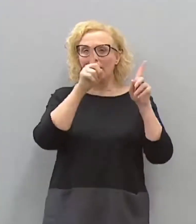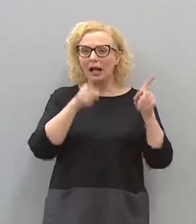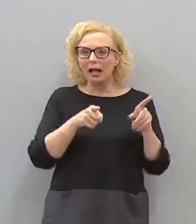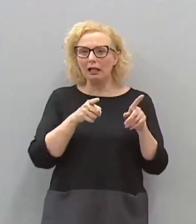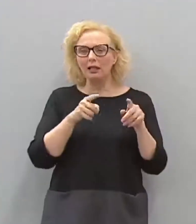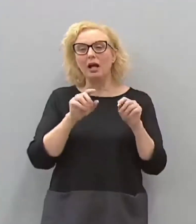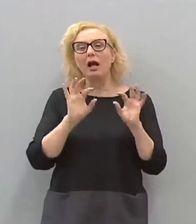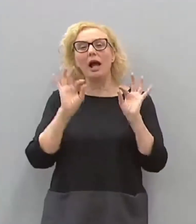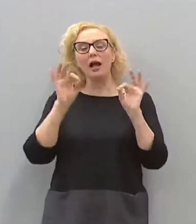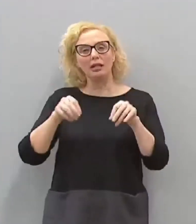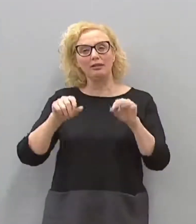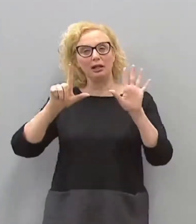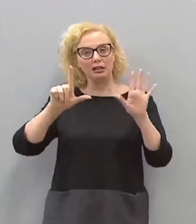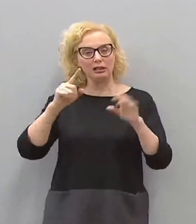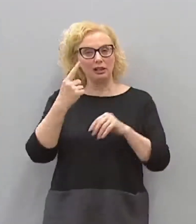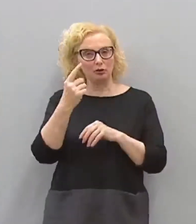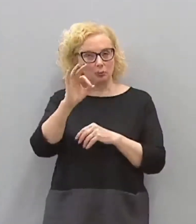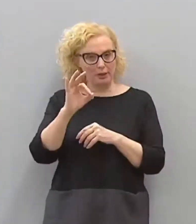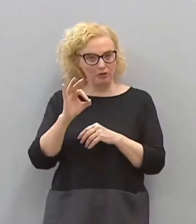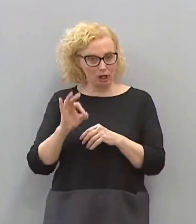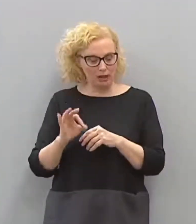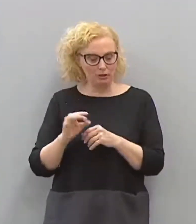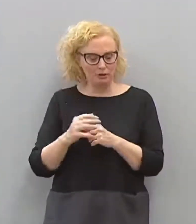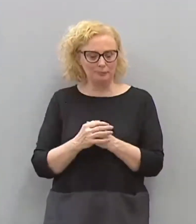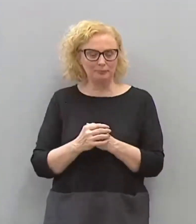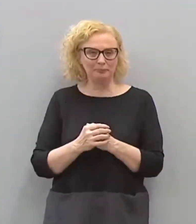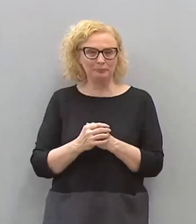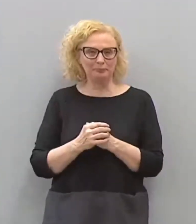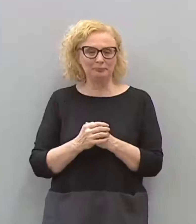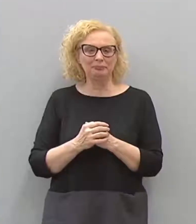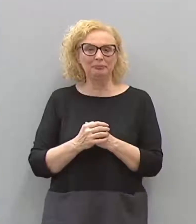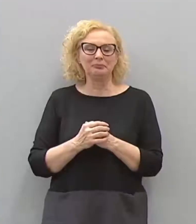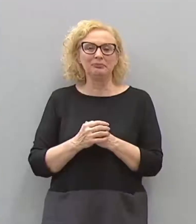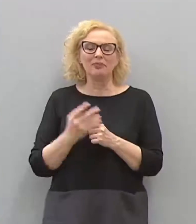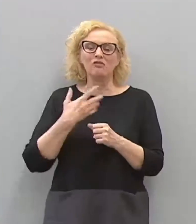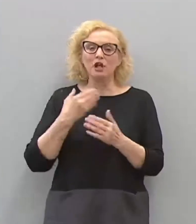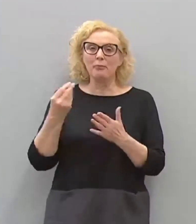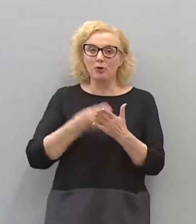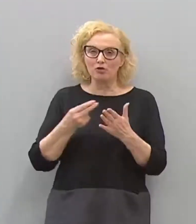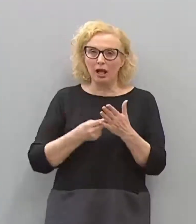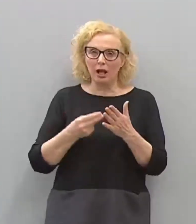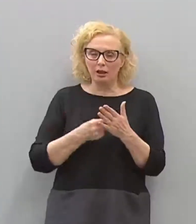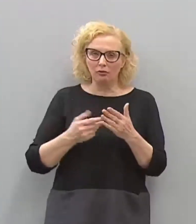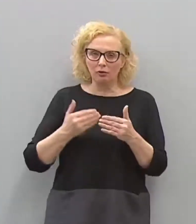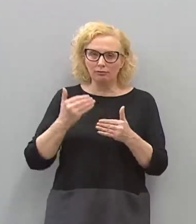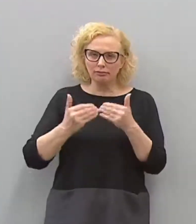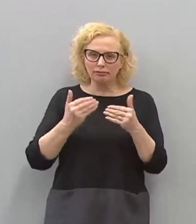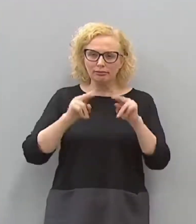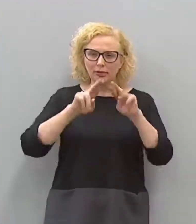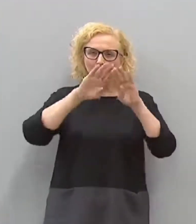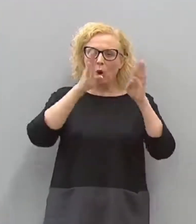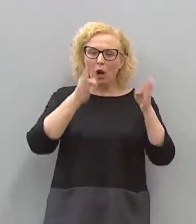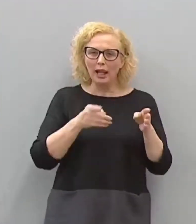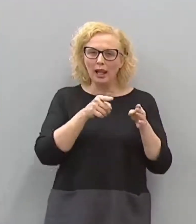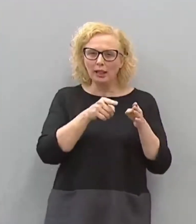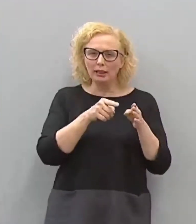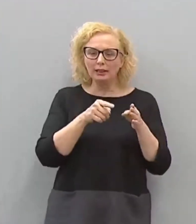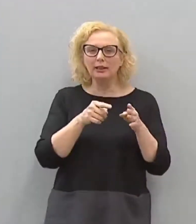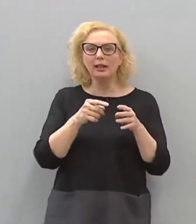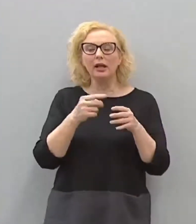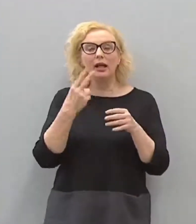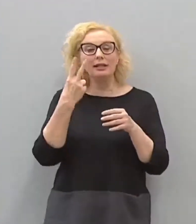71 per cento in questo momento anche in fase di definizione un progetto complessivo sulle gallerie che va a prevedere